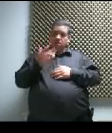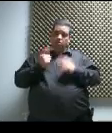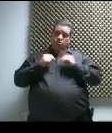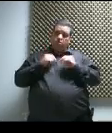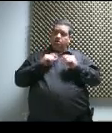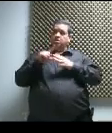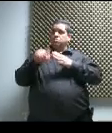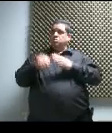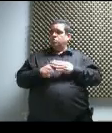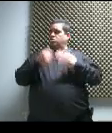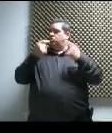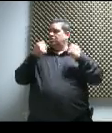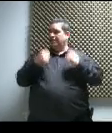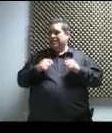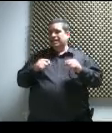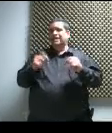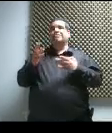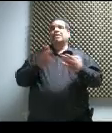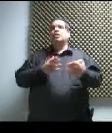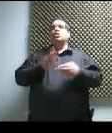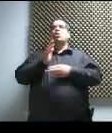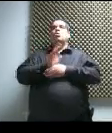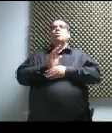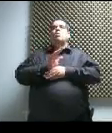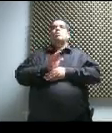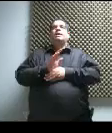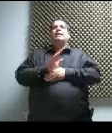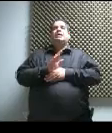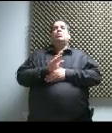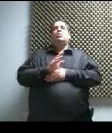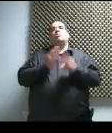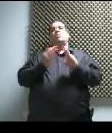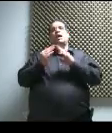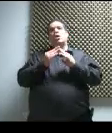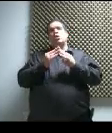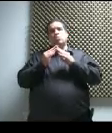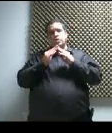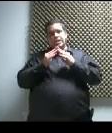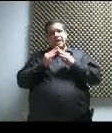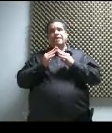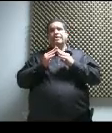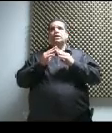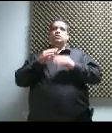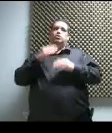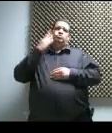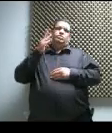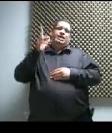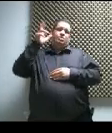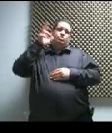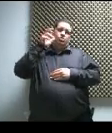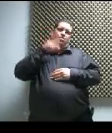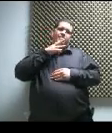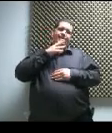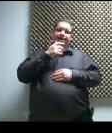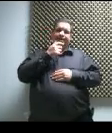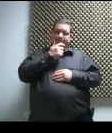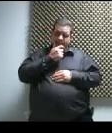intenté, llevando películas por las comunidades. Como yo no sé si usted ha oído hablar de